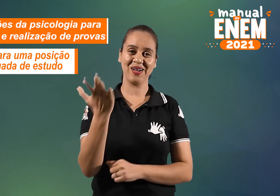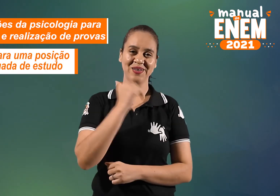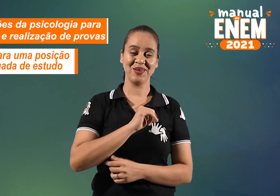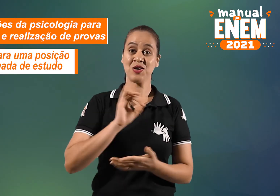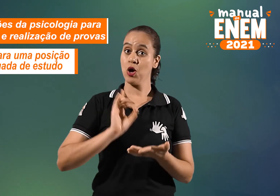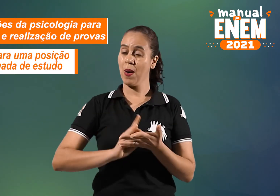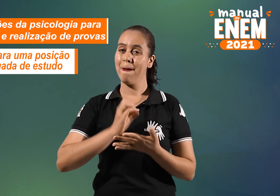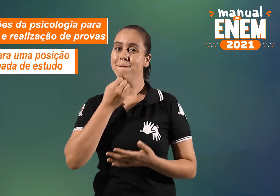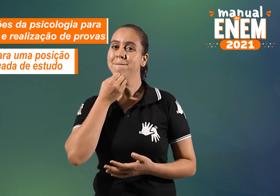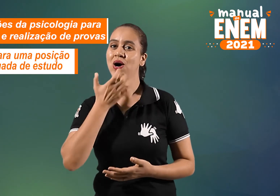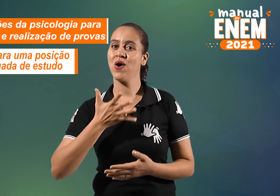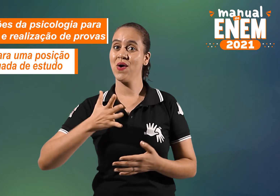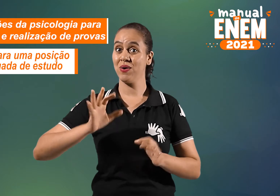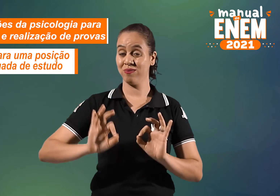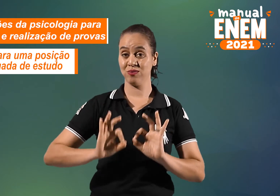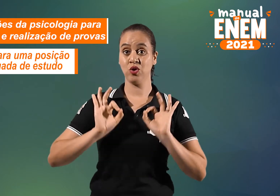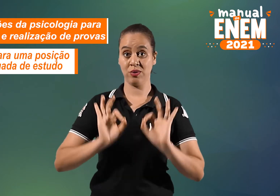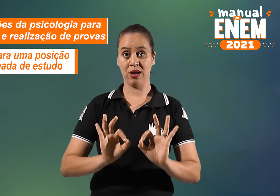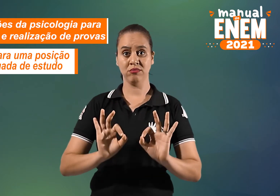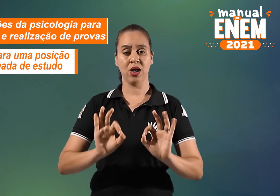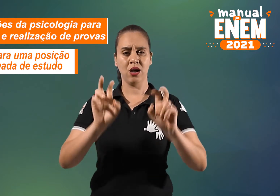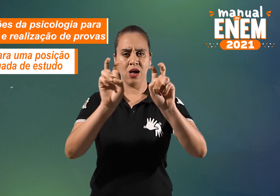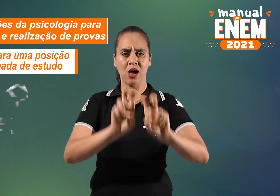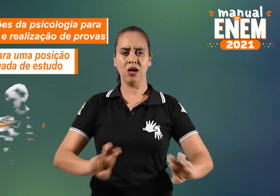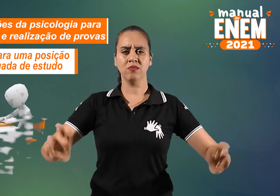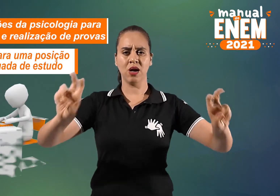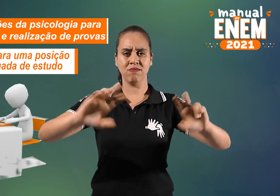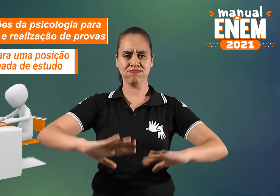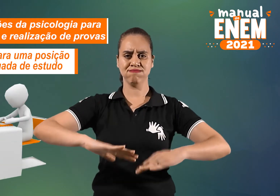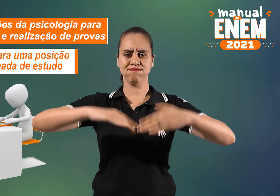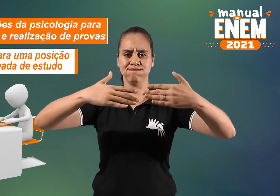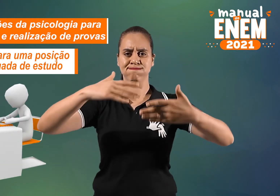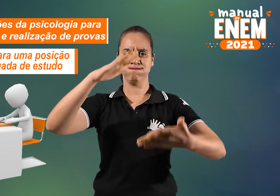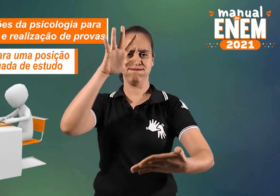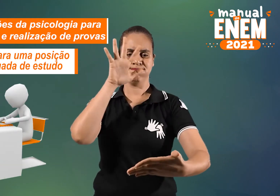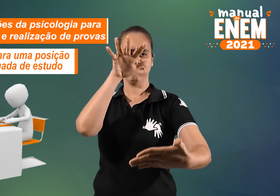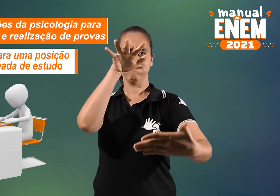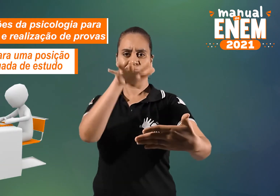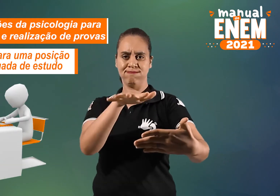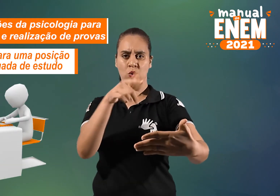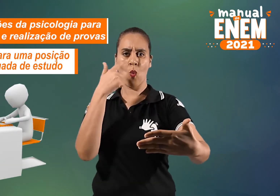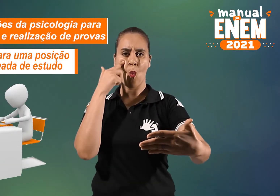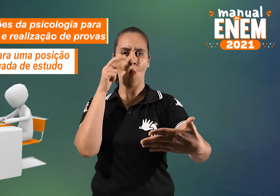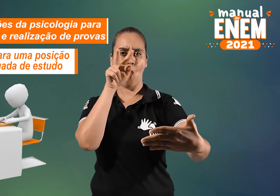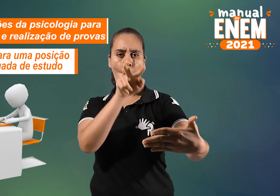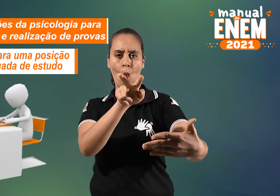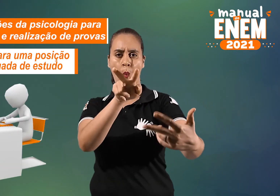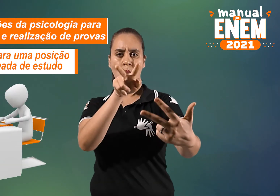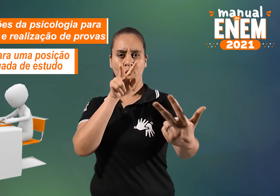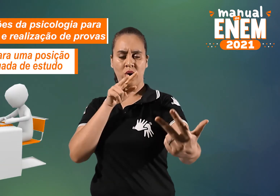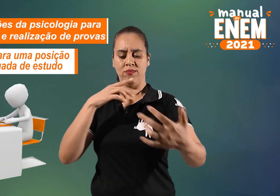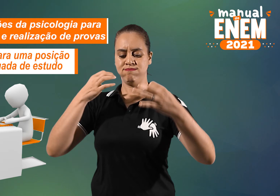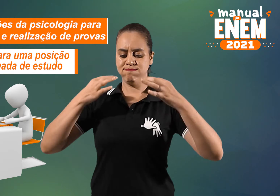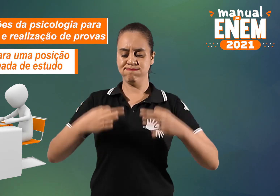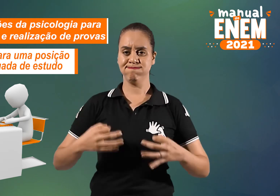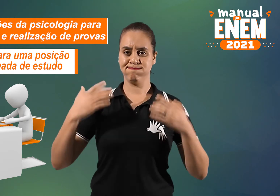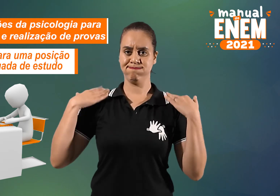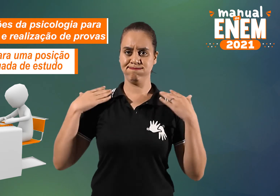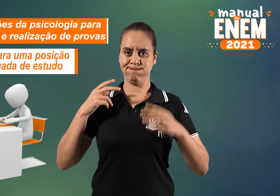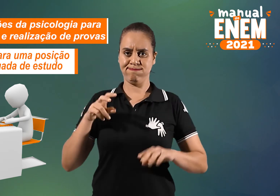estudo. Vamos lá? Bom, a altura do monitor deve estar na projeção horizontal dos seus olhos e a postura ereta